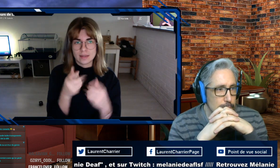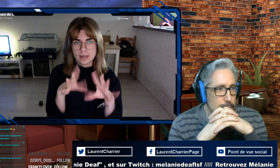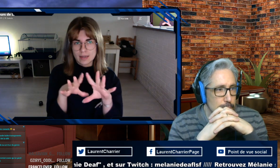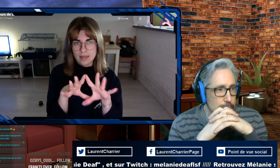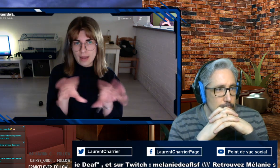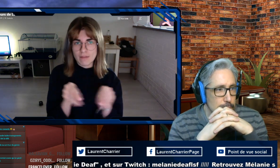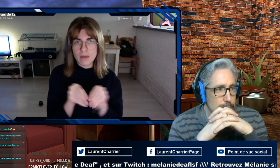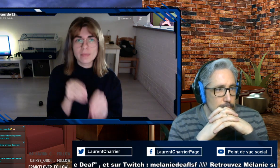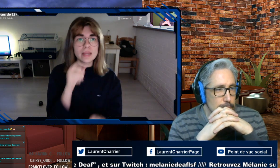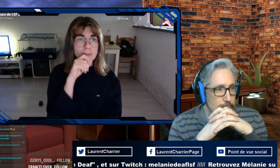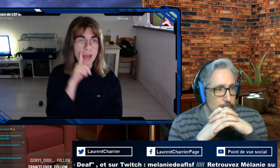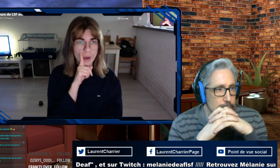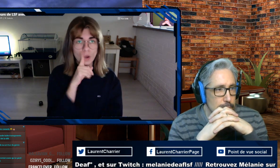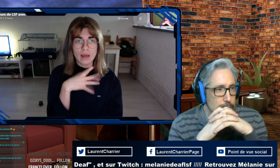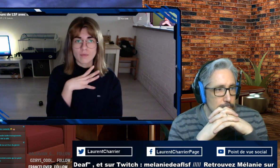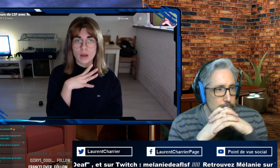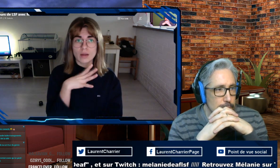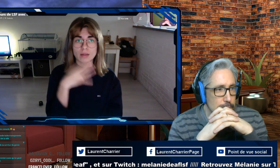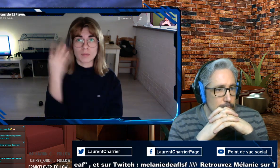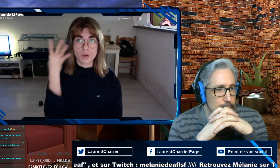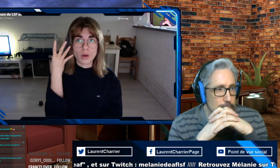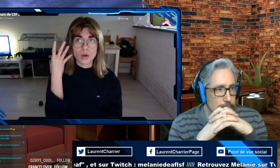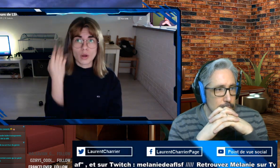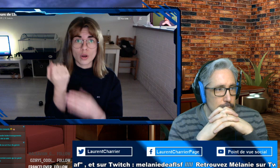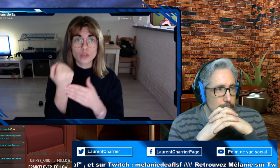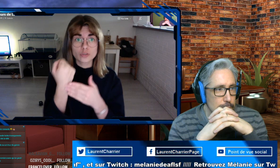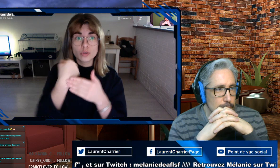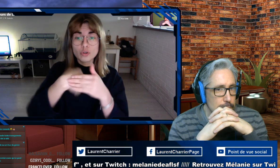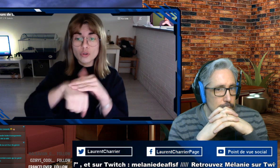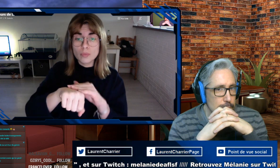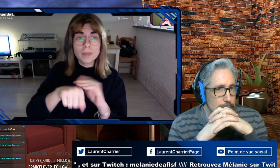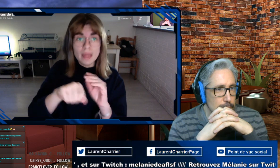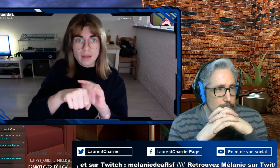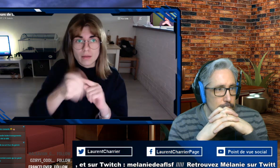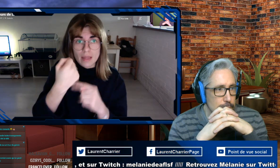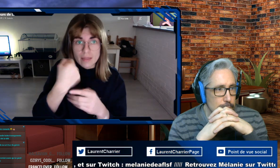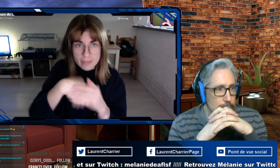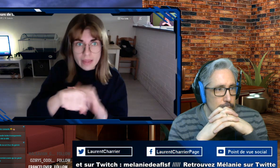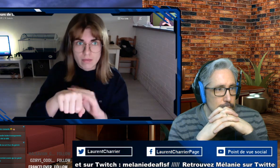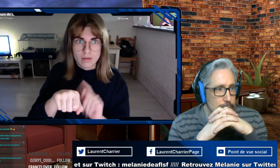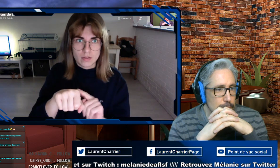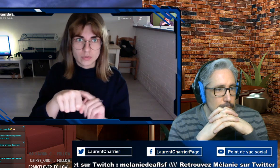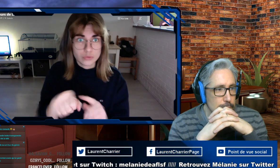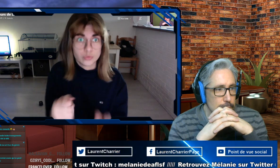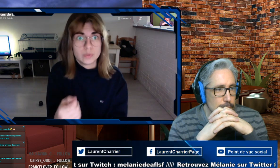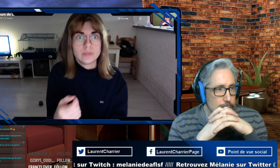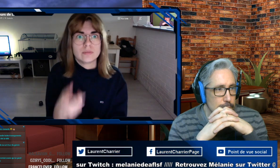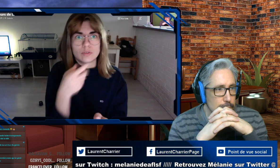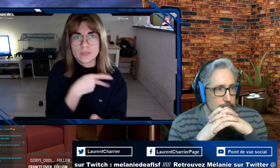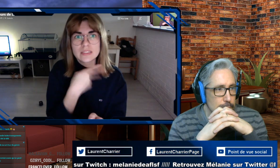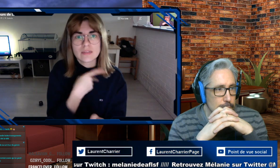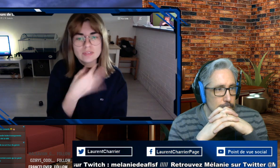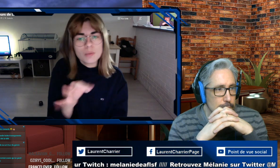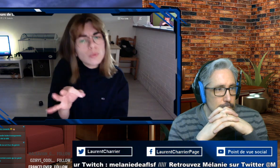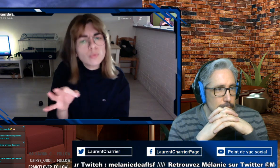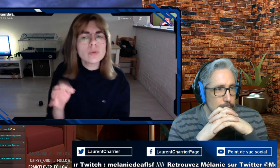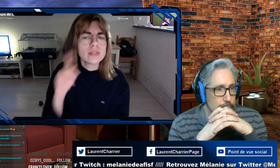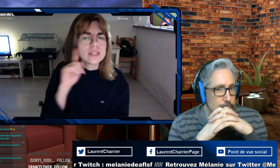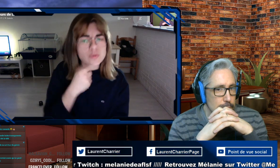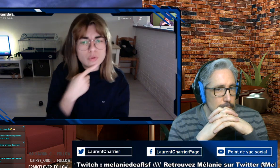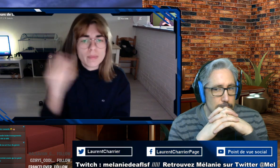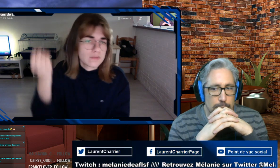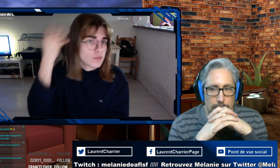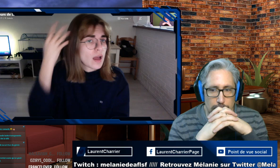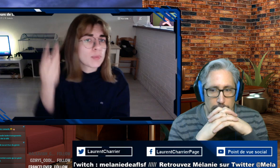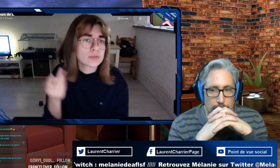insistent. La famille, les parents, à avoir un implant lorsque le bébé il naît tout de suite. Le médecin me dit, mais oui,